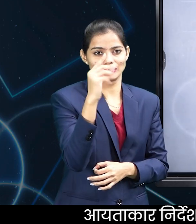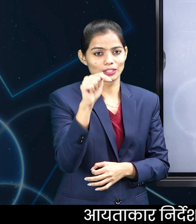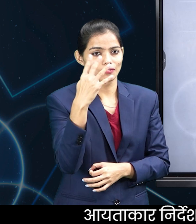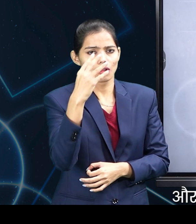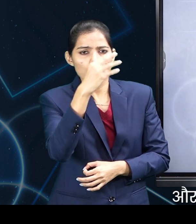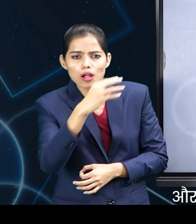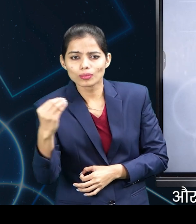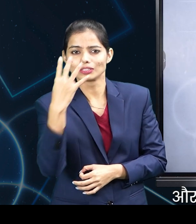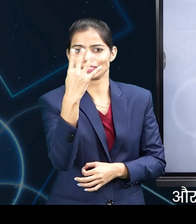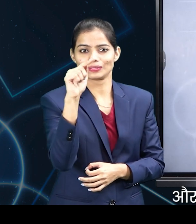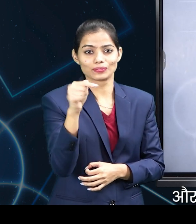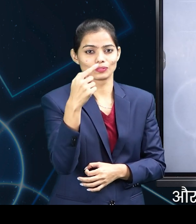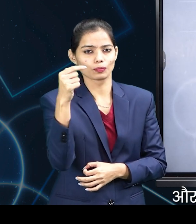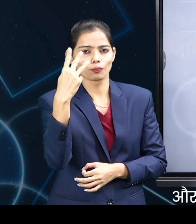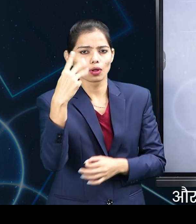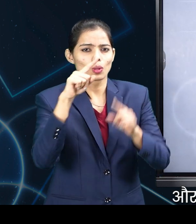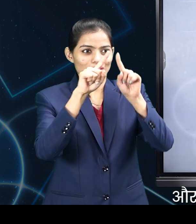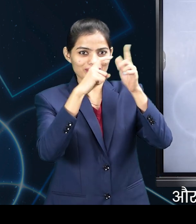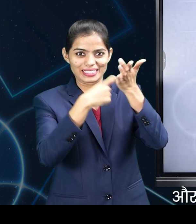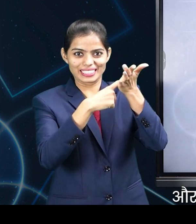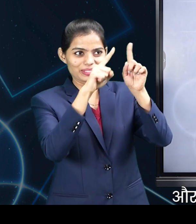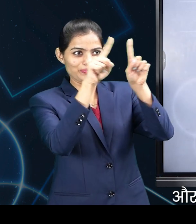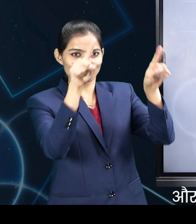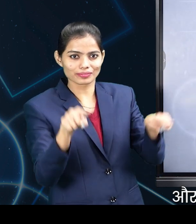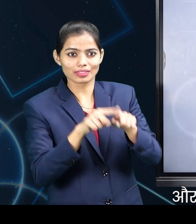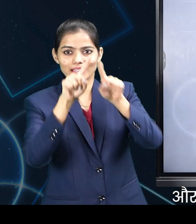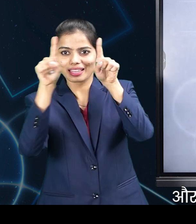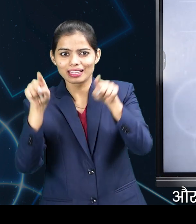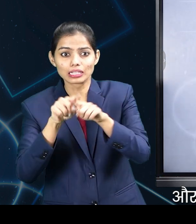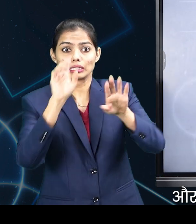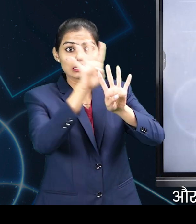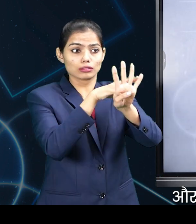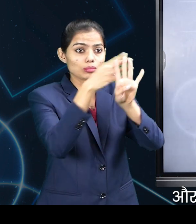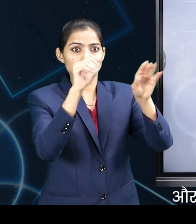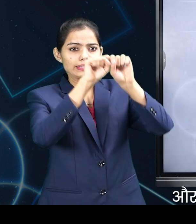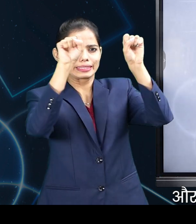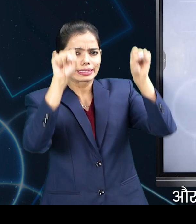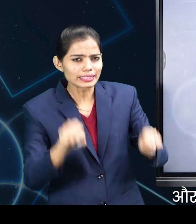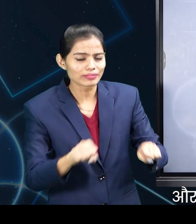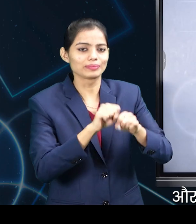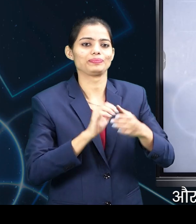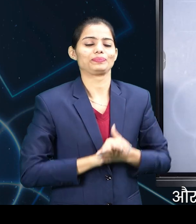-5 और -5, 2, -3, 4 और 4, -3।